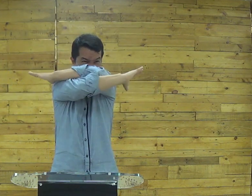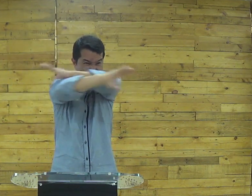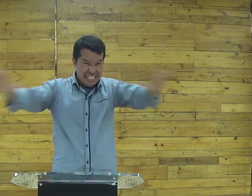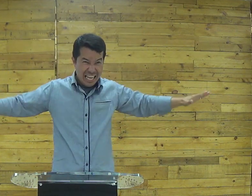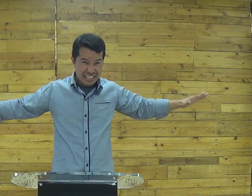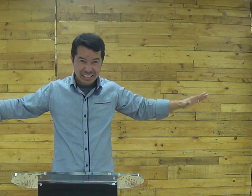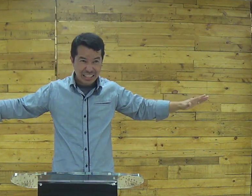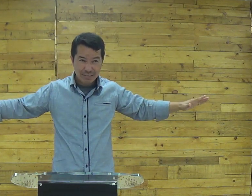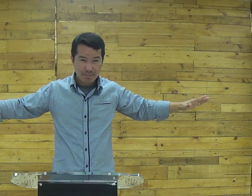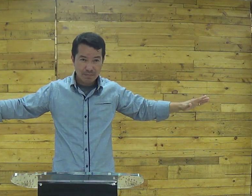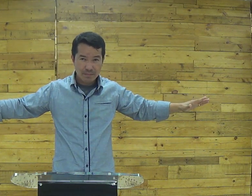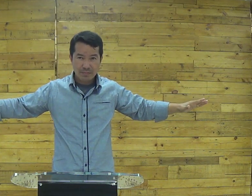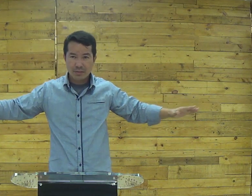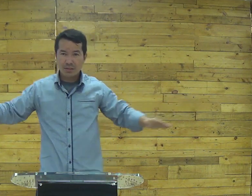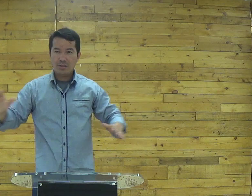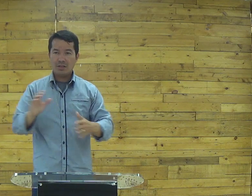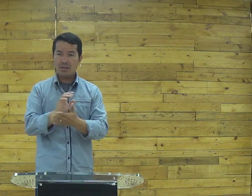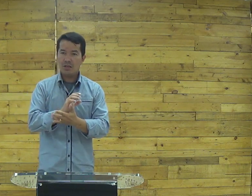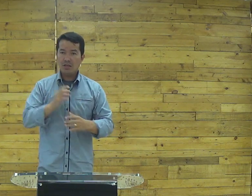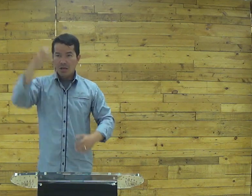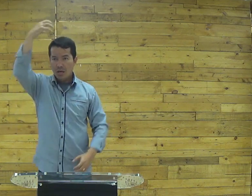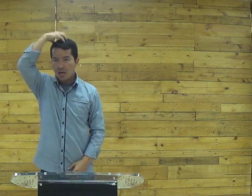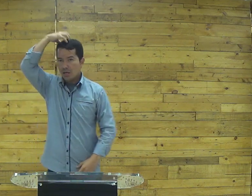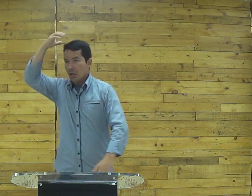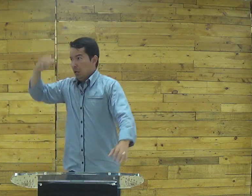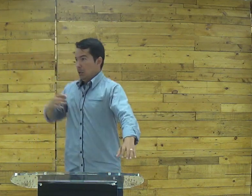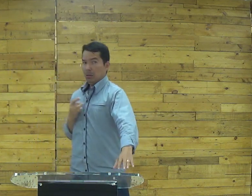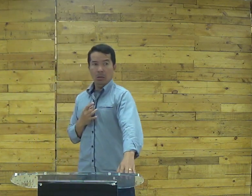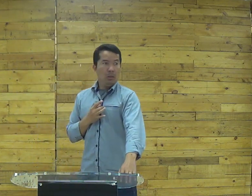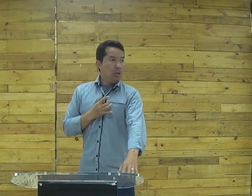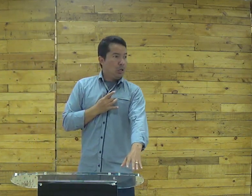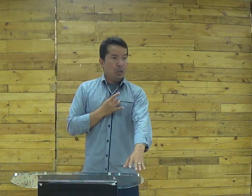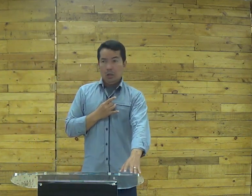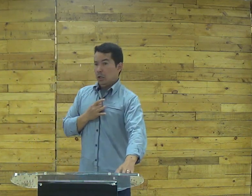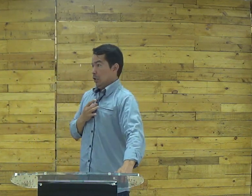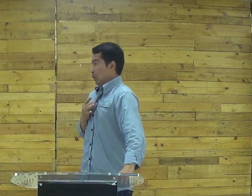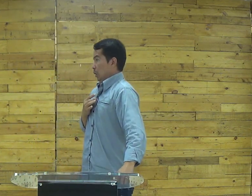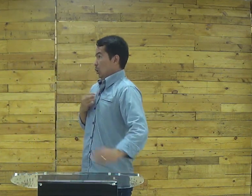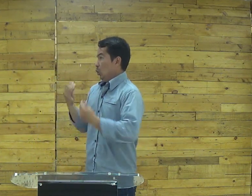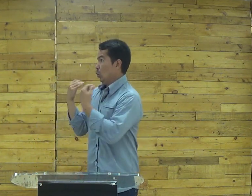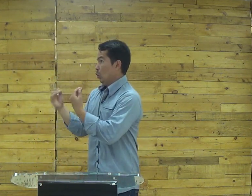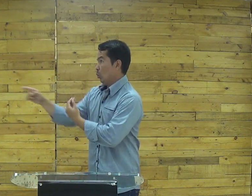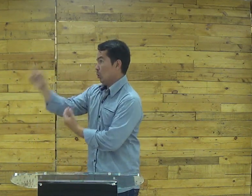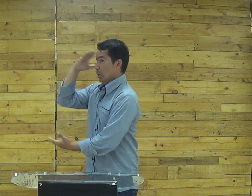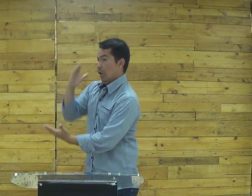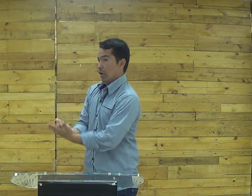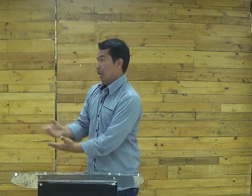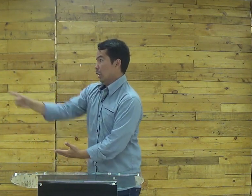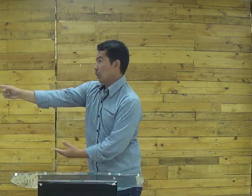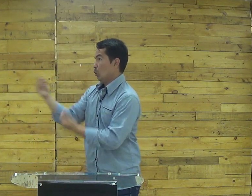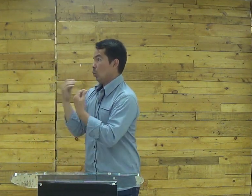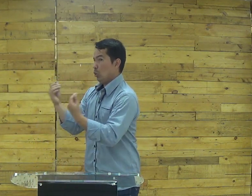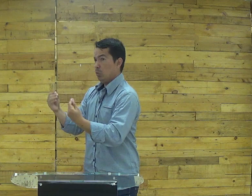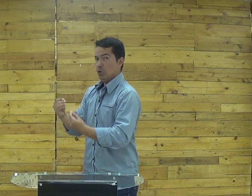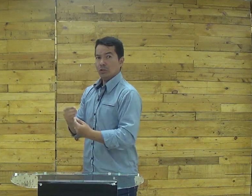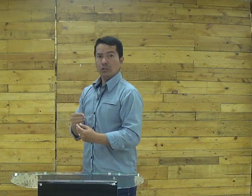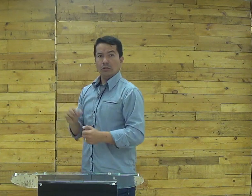não há chuva. Como se os céus tivessem se fechado. E o rei fica desesperado. Como assim? O